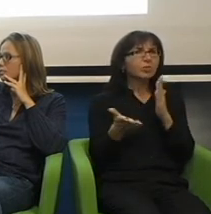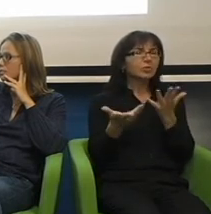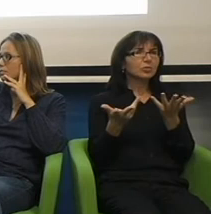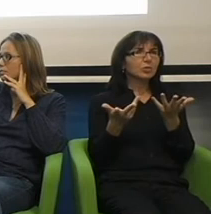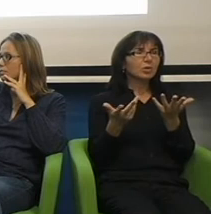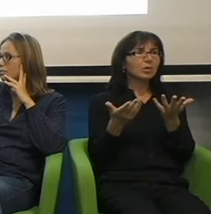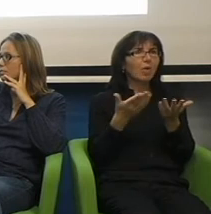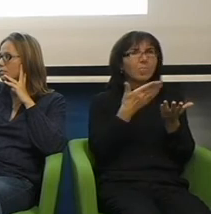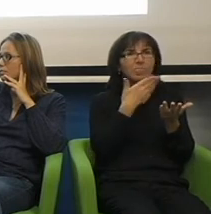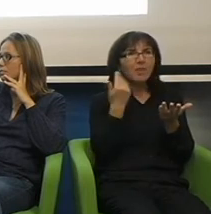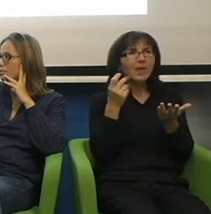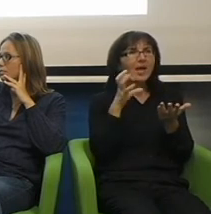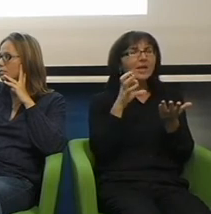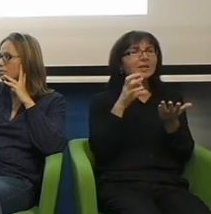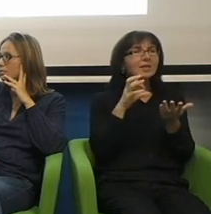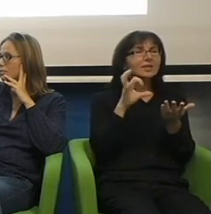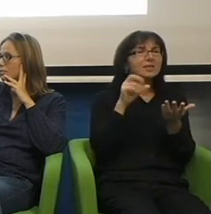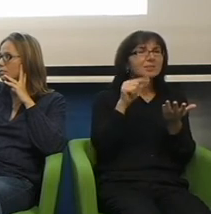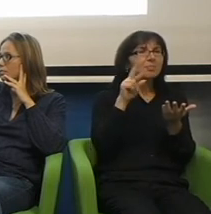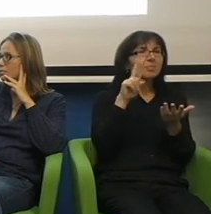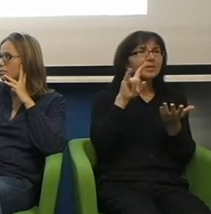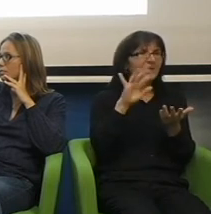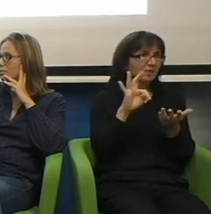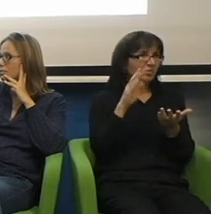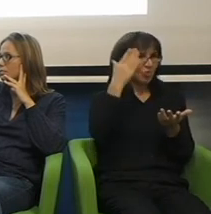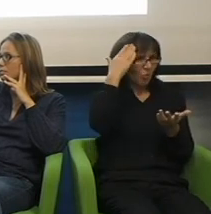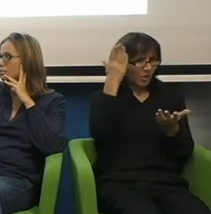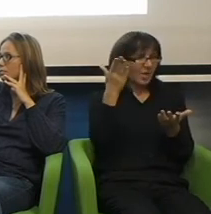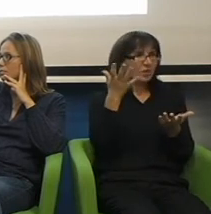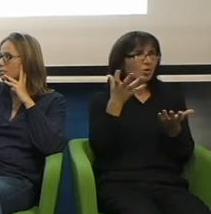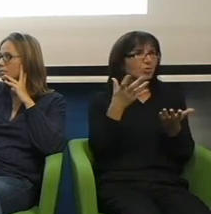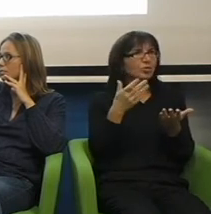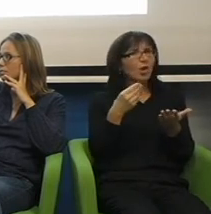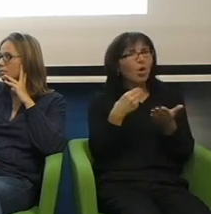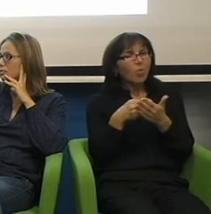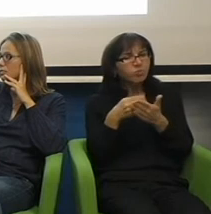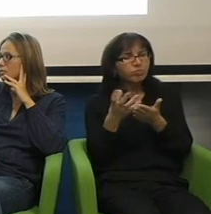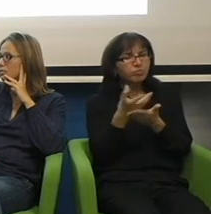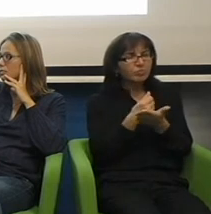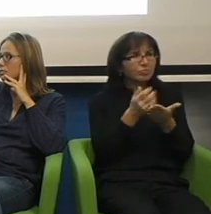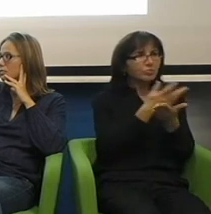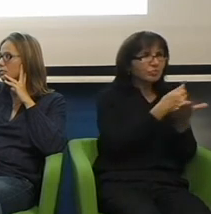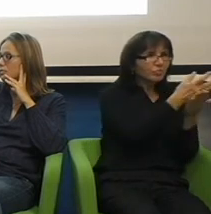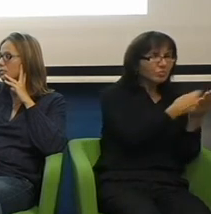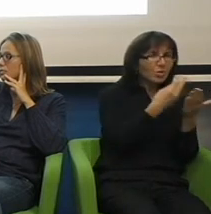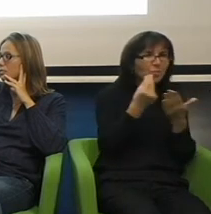wielkim sprytem w pozyskiwaniu dóbr materialnych, ale nie żyła też w nędzy, nie można tego tak powiedzieć.